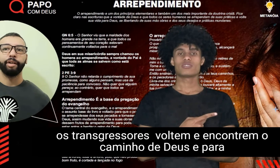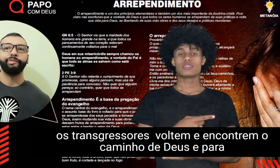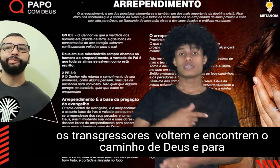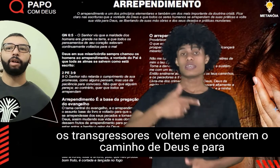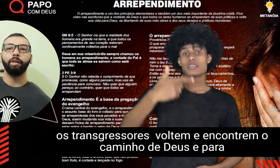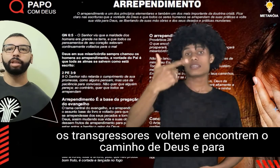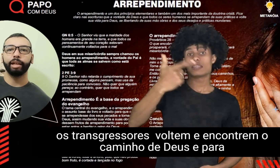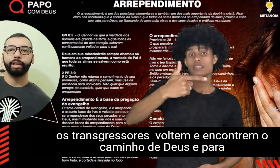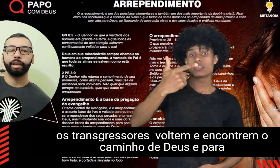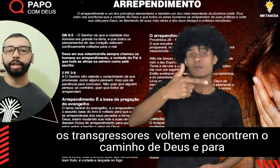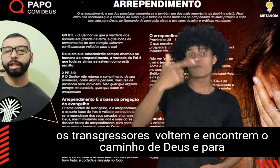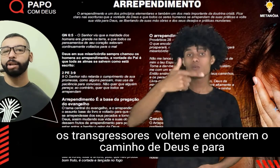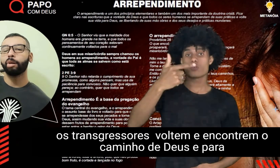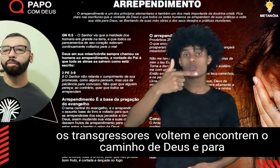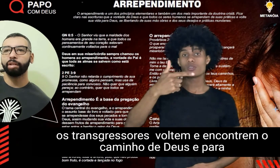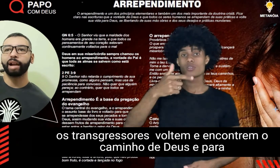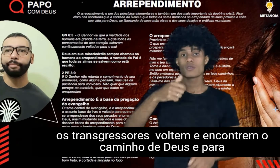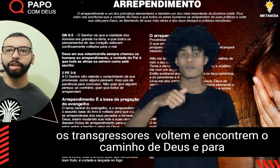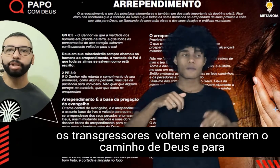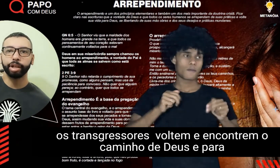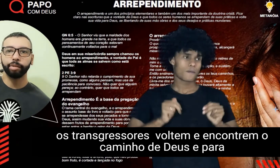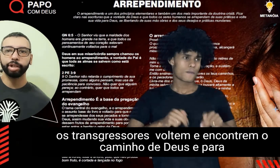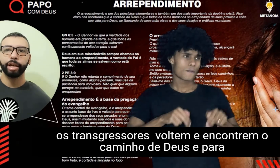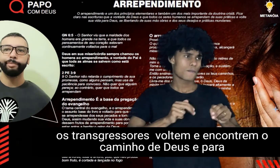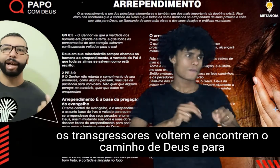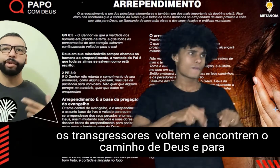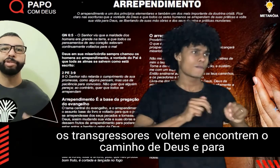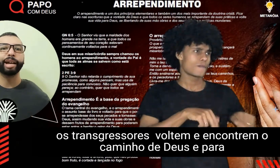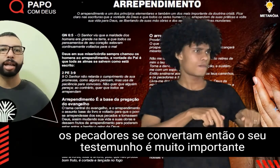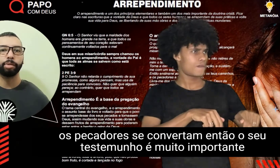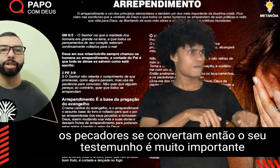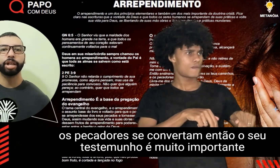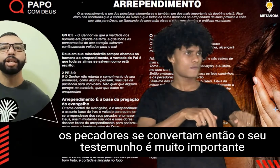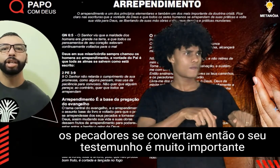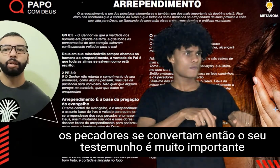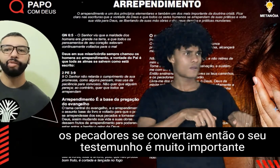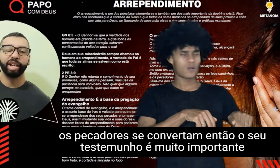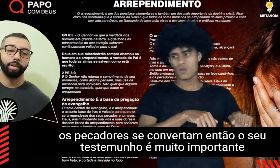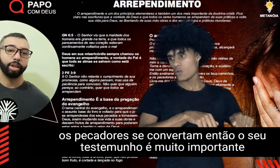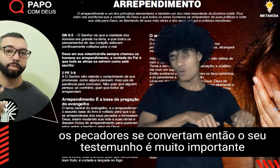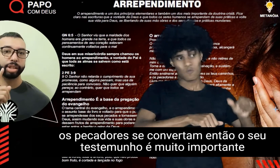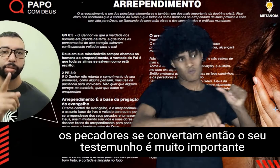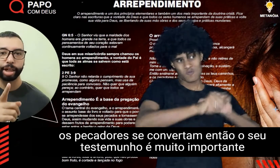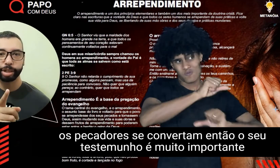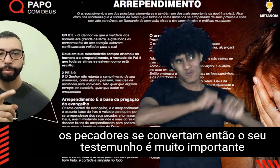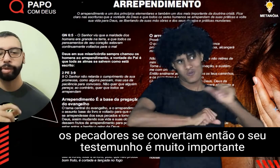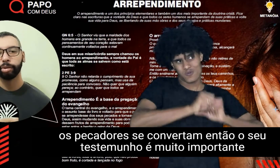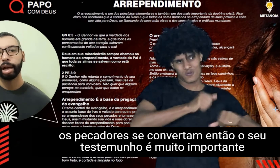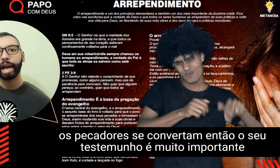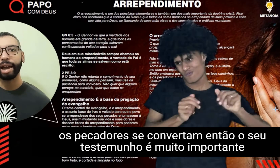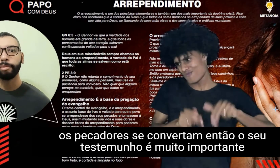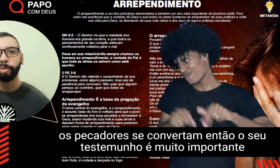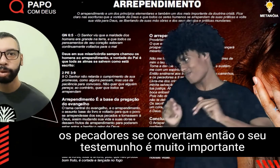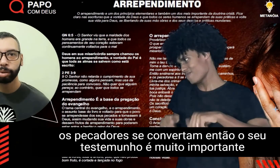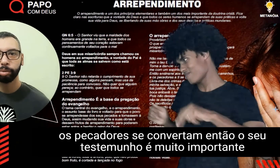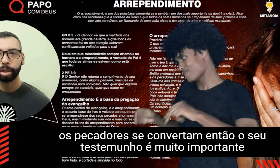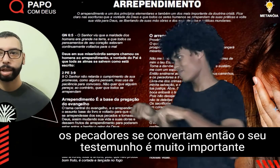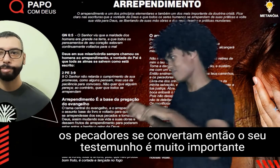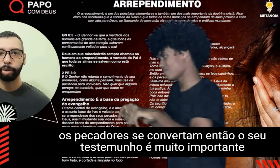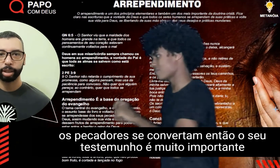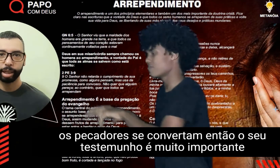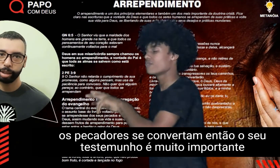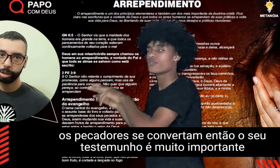transgressores voltem e encontrem o caminho de Deus e para que os pecadores se convertam. Então, o seu testemunho é